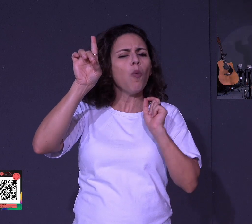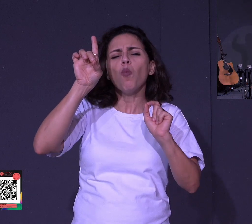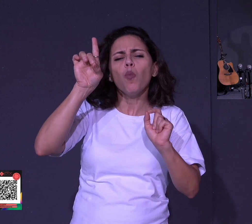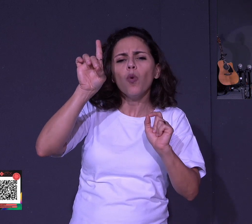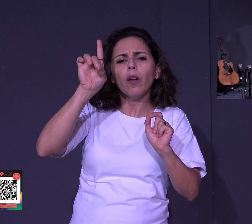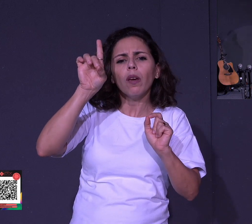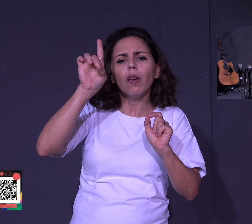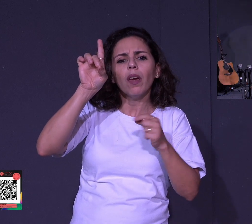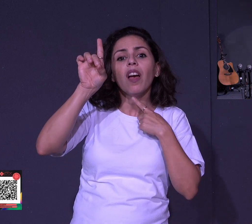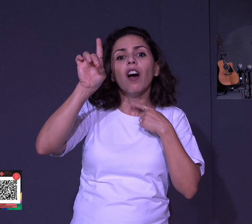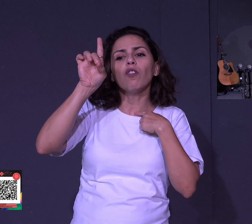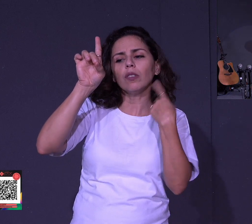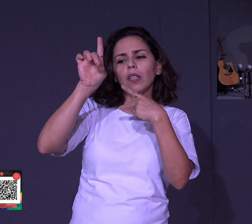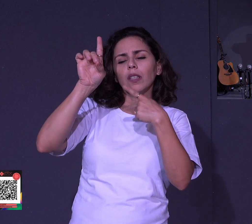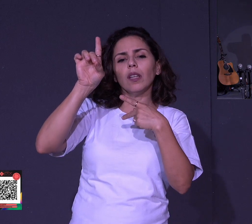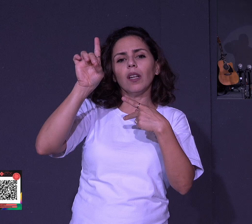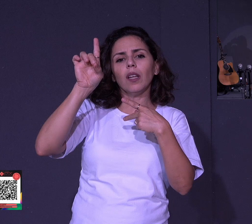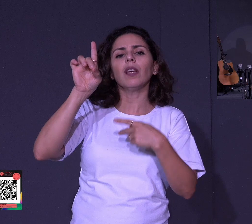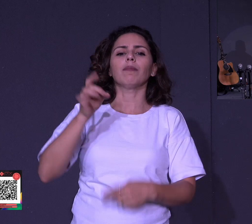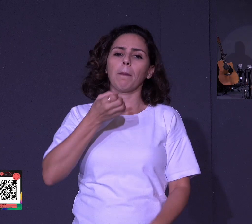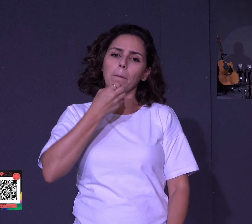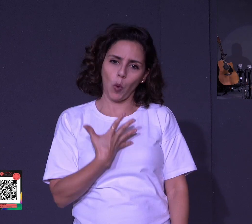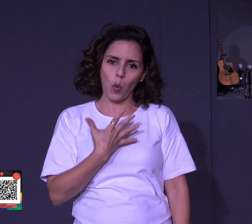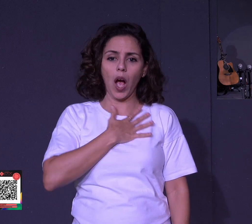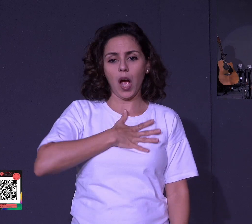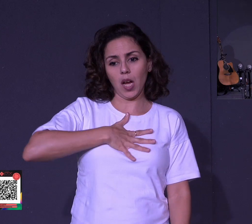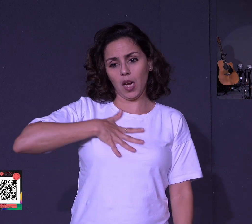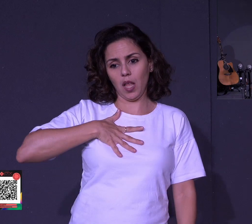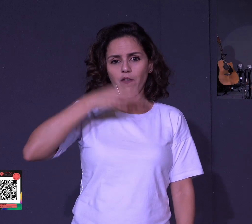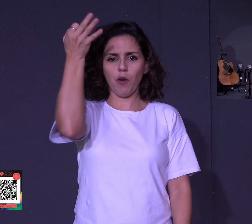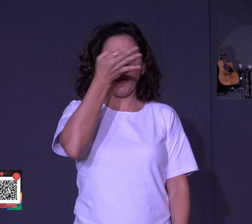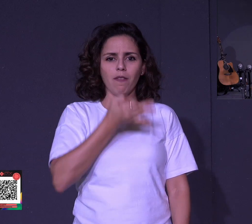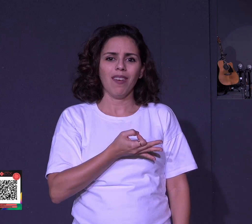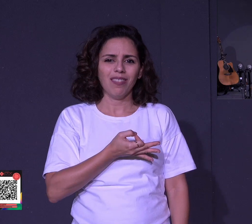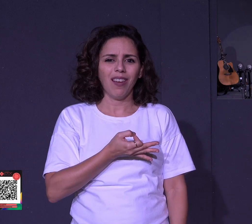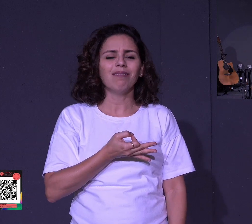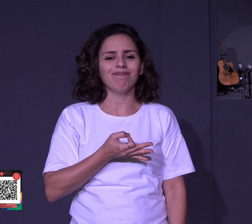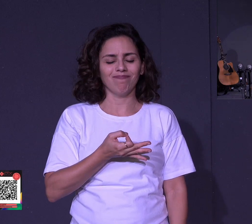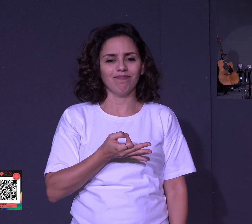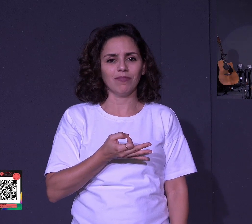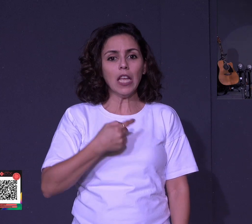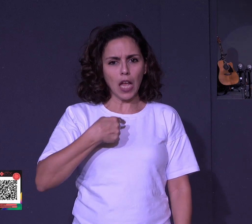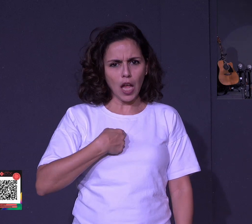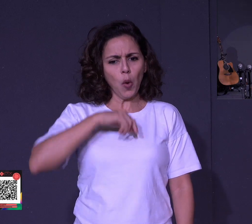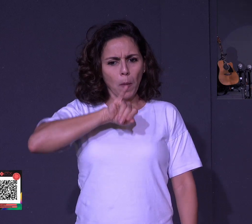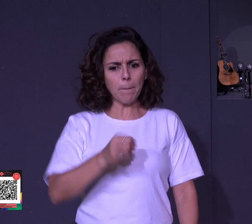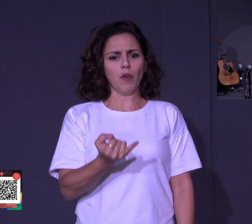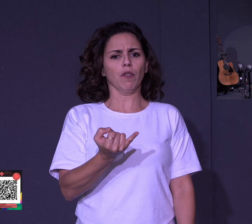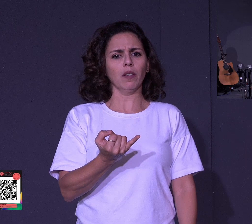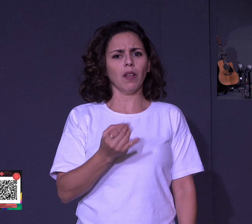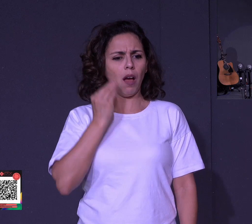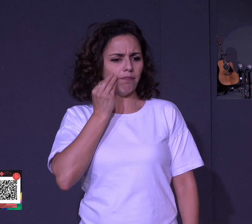ela é agradável, ela é... Mas eu só posso desfrutar dessa vontade se a minha mente for a